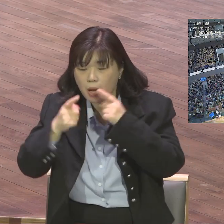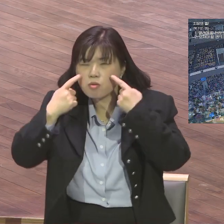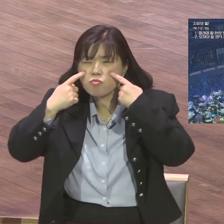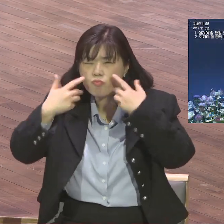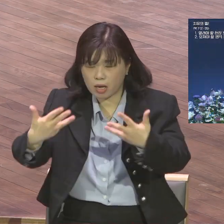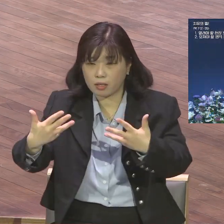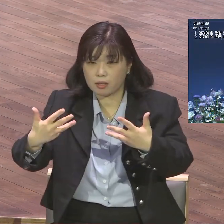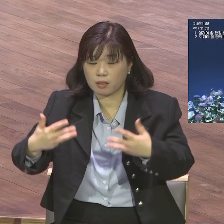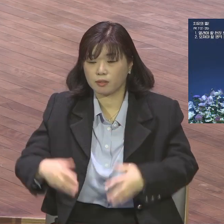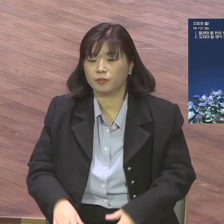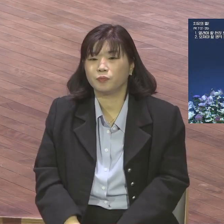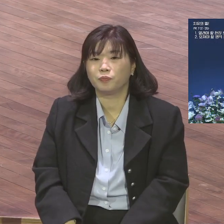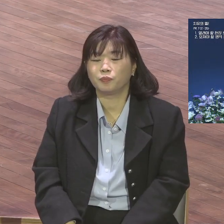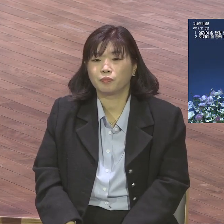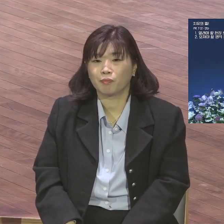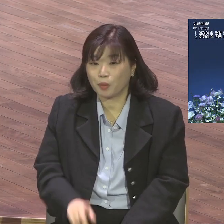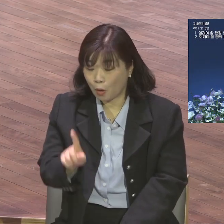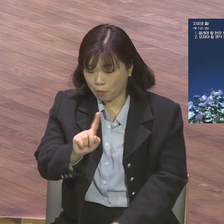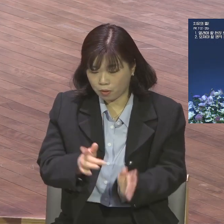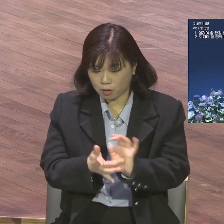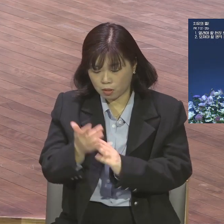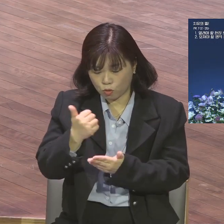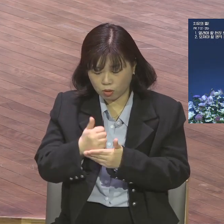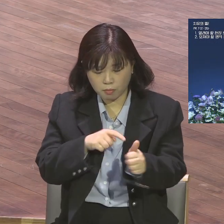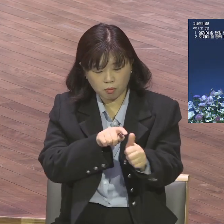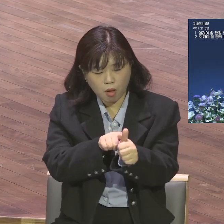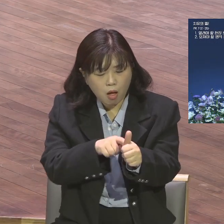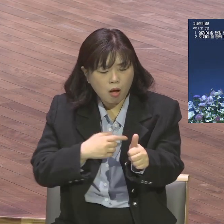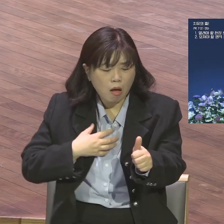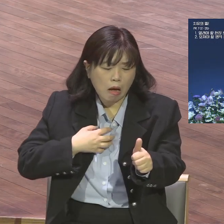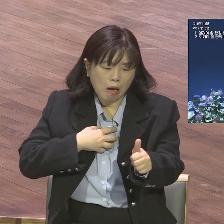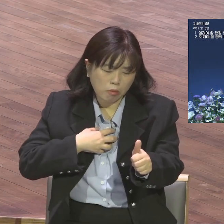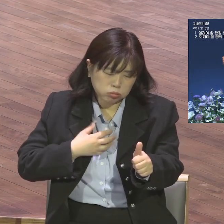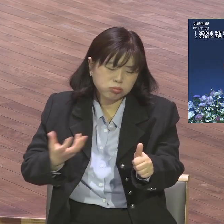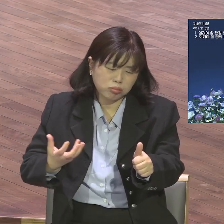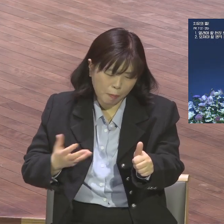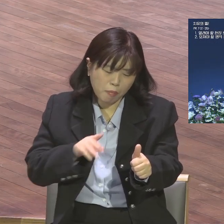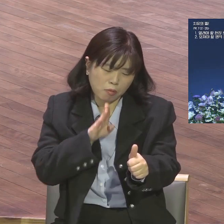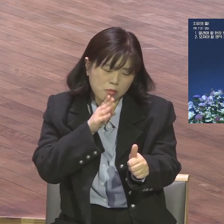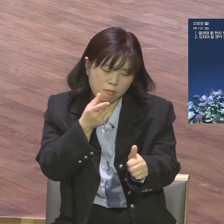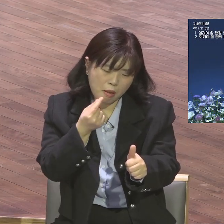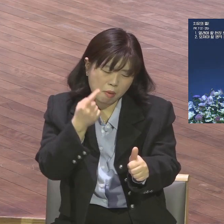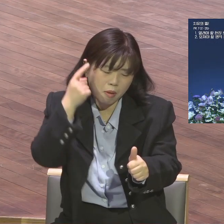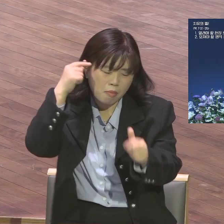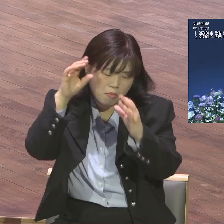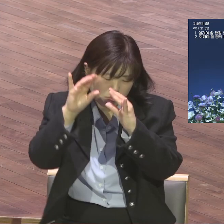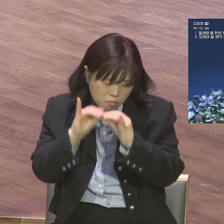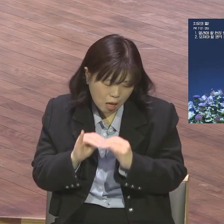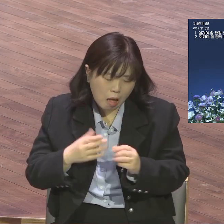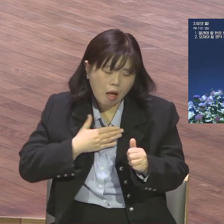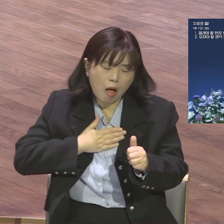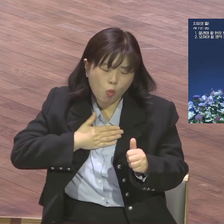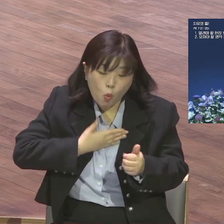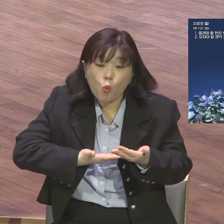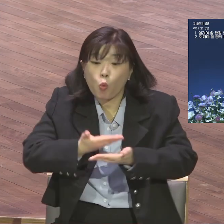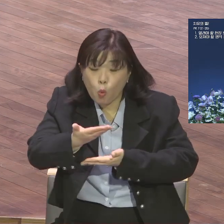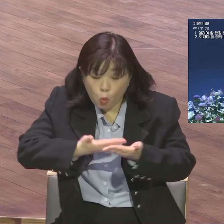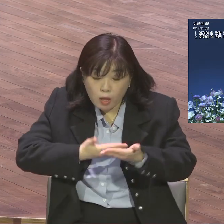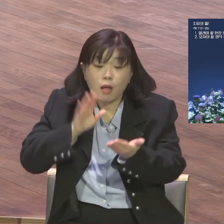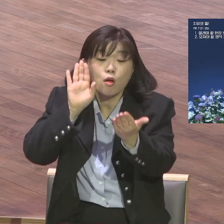아픔과 이 고통을 함께 느끼신 후에 하늘을 우르르 바라보십니다. 에바다.